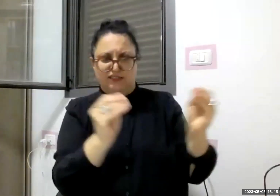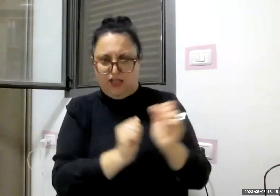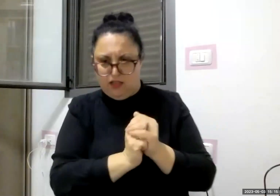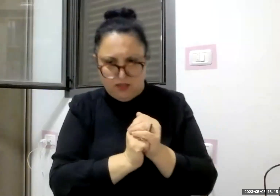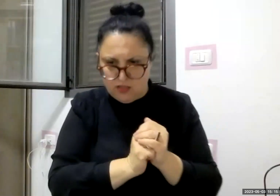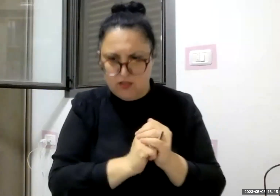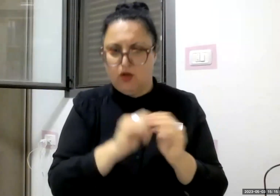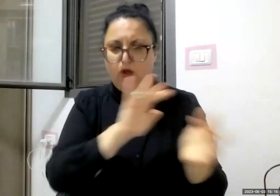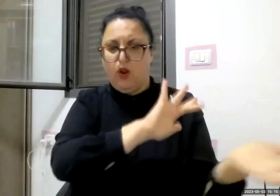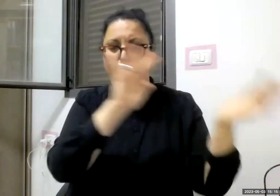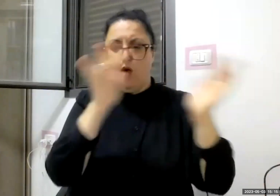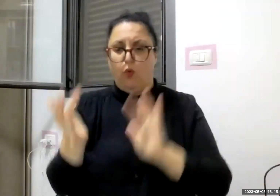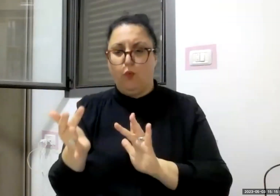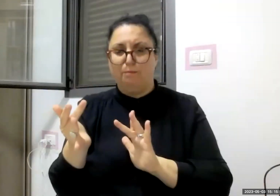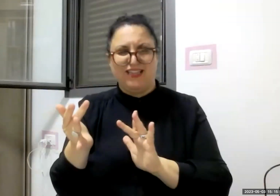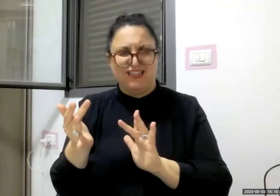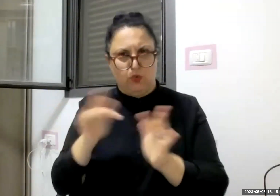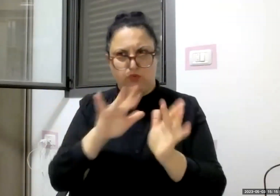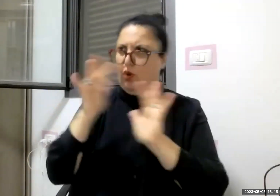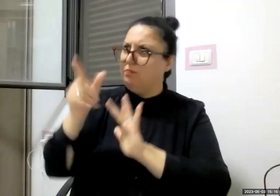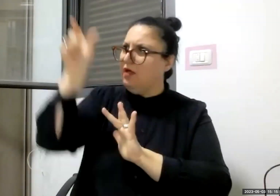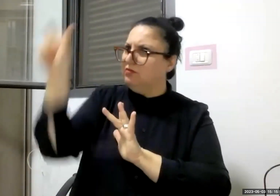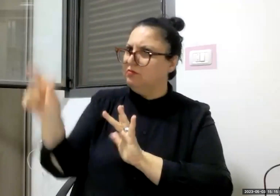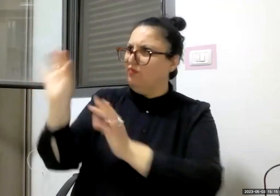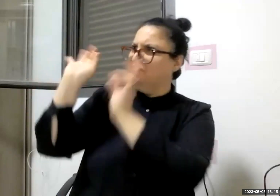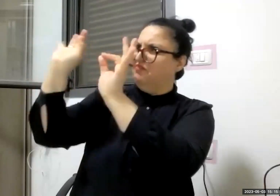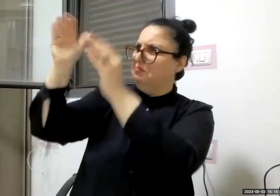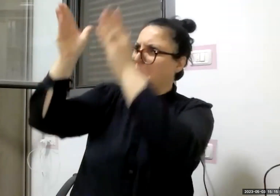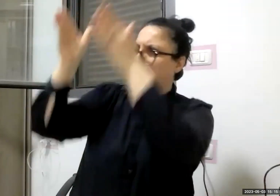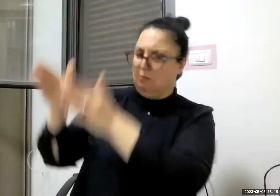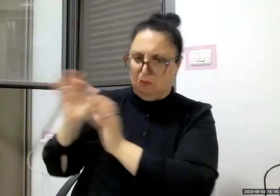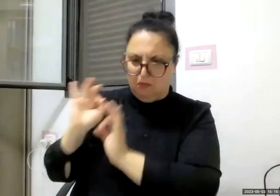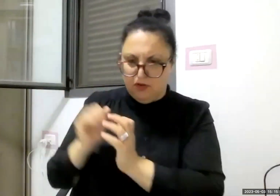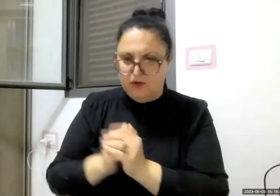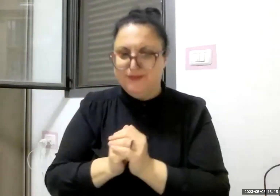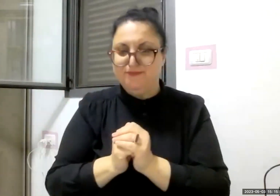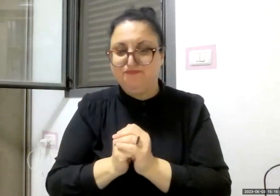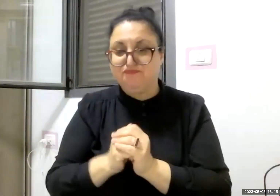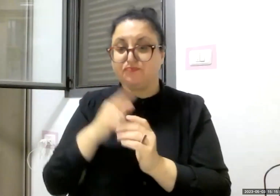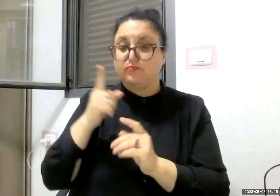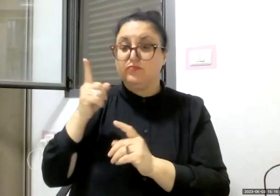ההיעדר שמיעה לעומת הגוף המושלם האידיאלי.